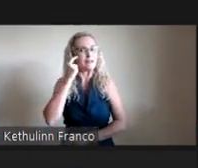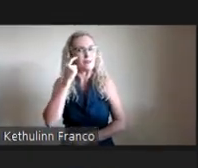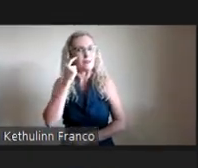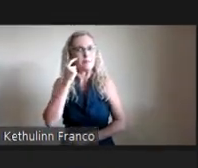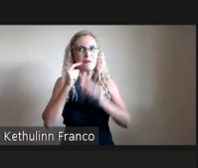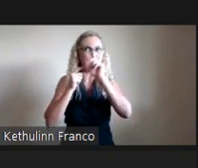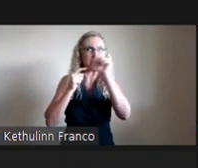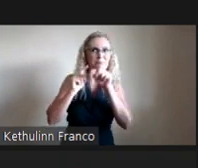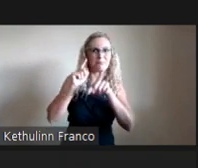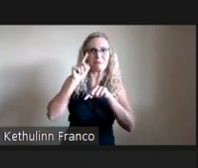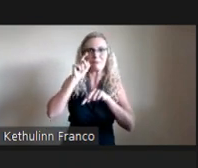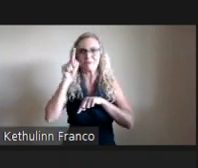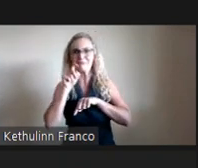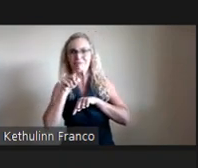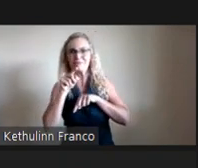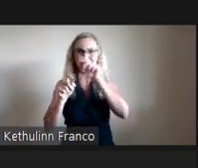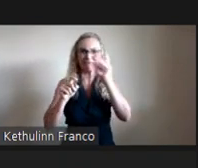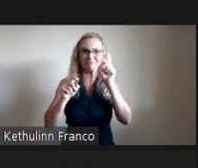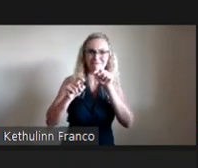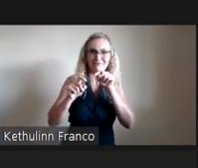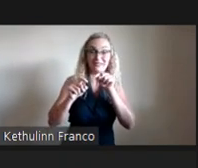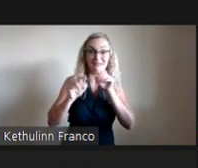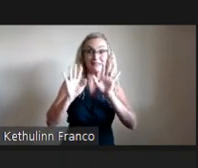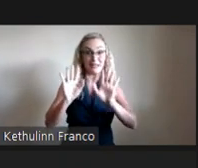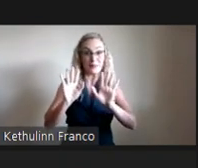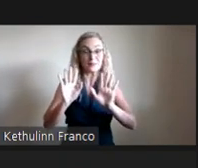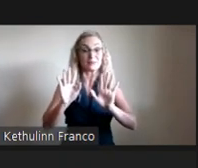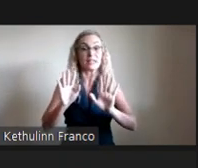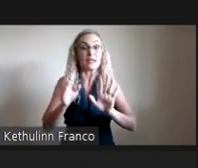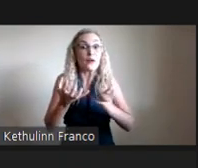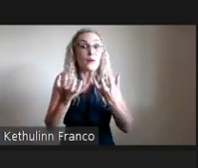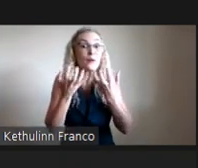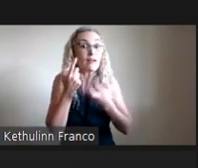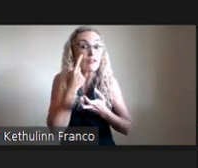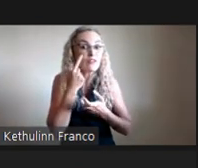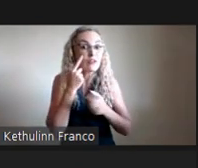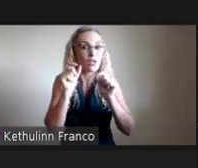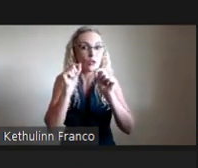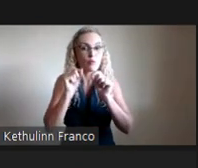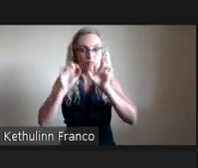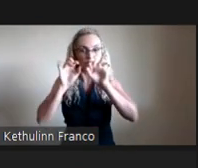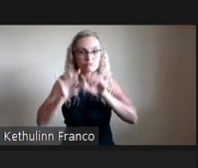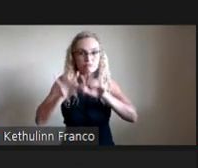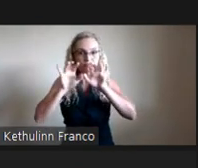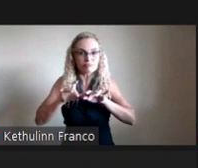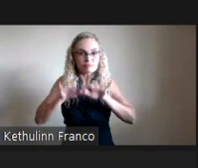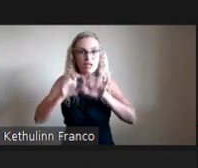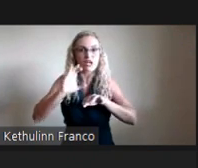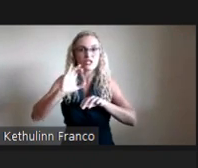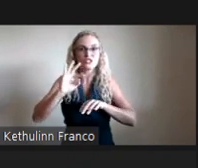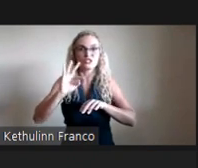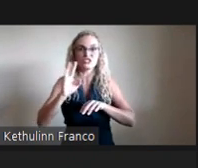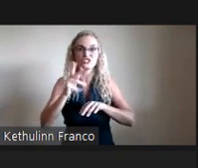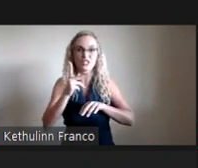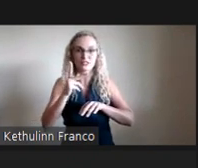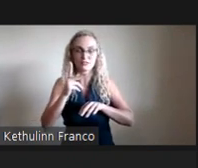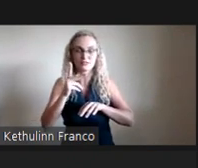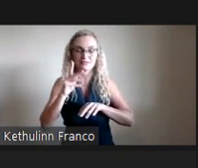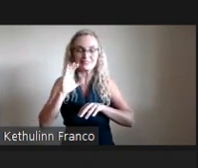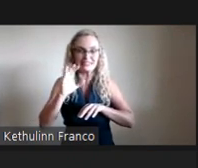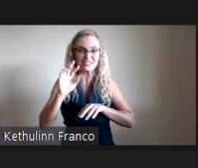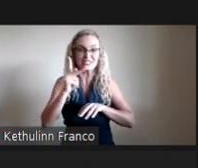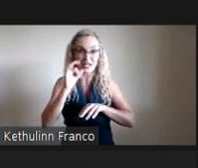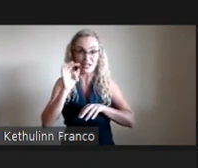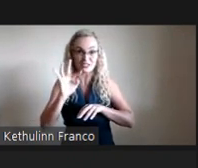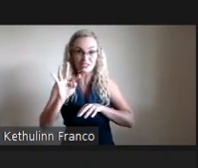vou dar voz ao pessoal que tá no chat aqui. O chat tá bombando aqui, o pessoal tá todo mundo parabenizando. A